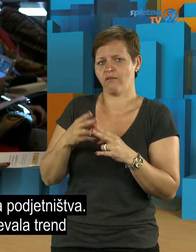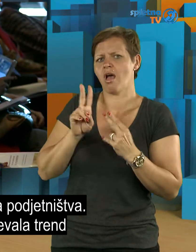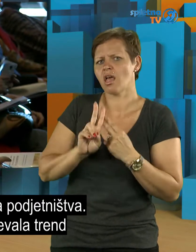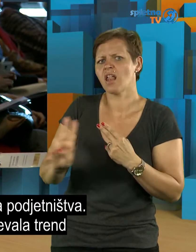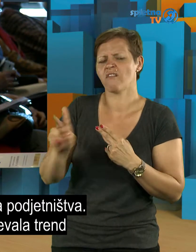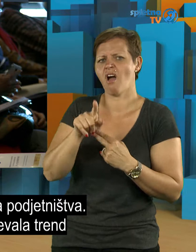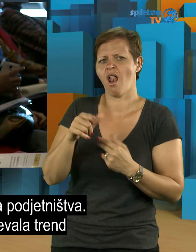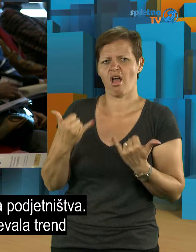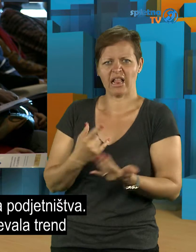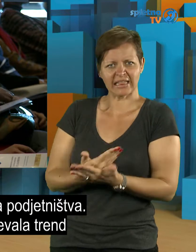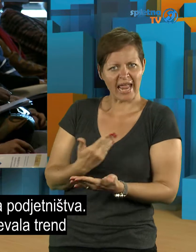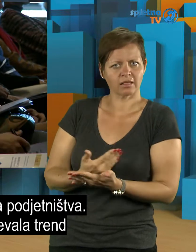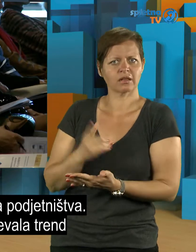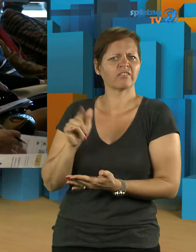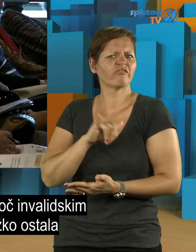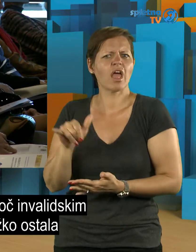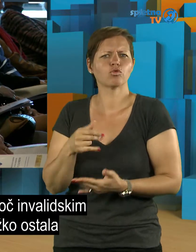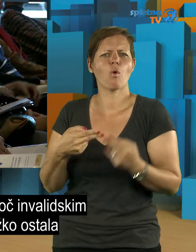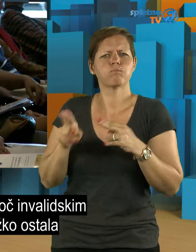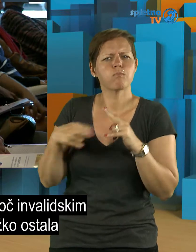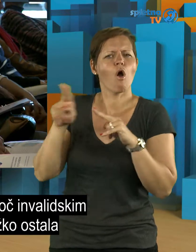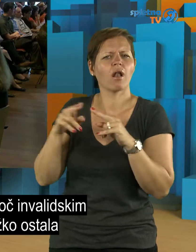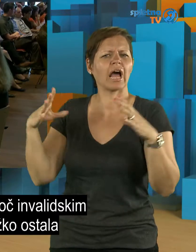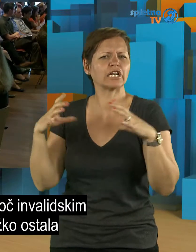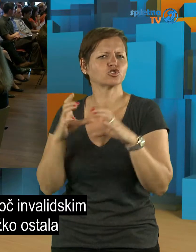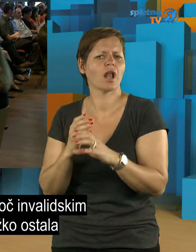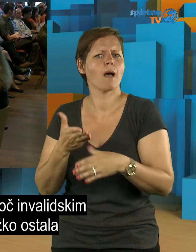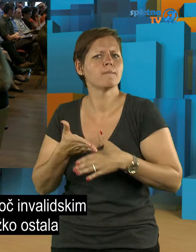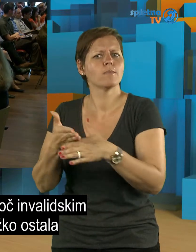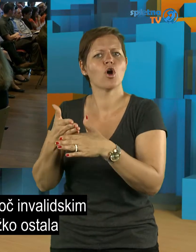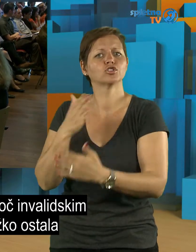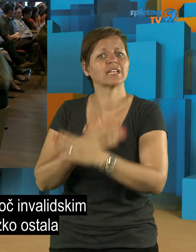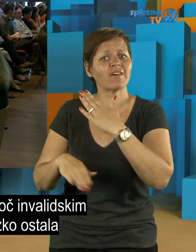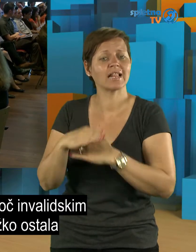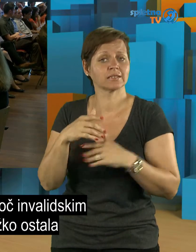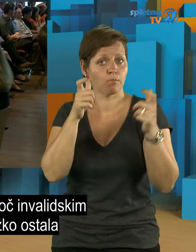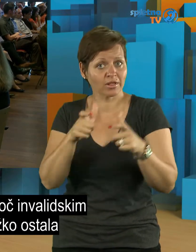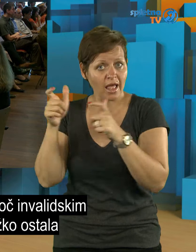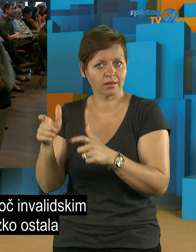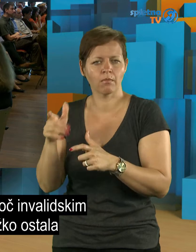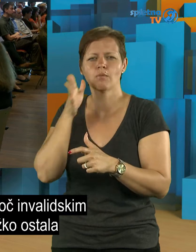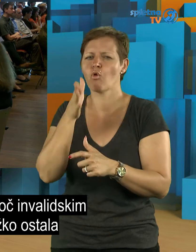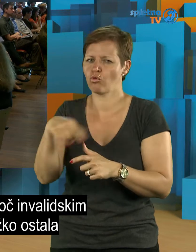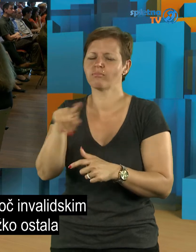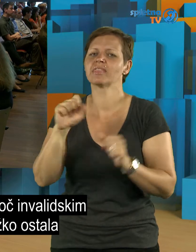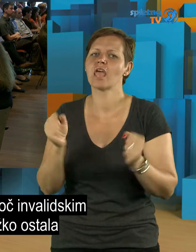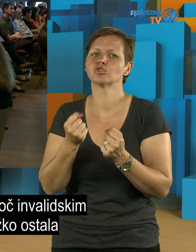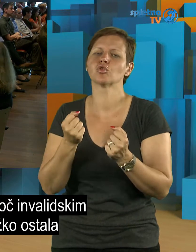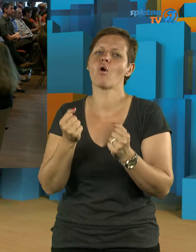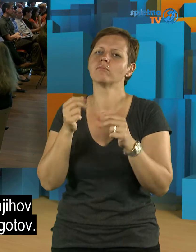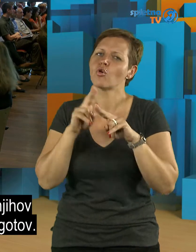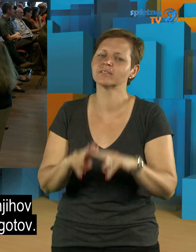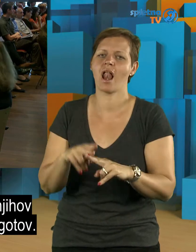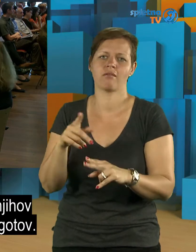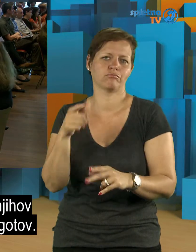država nadaljevala trend in vedno bolj krčila pomoč invalidskim podjetjem, bodo težko ostala konkurenčna, njihov obstoj